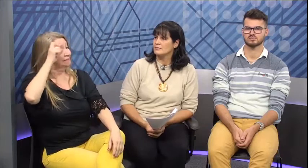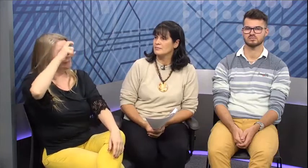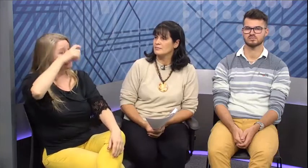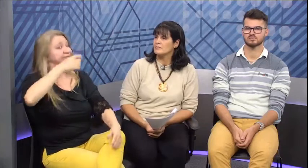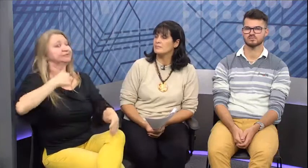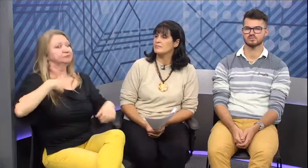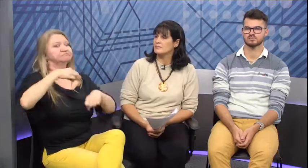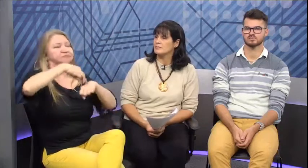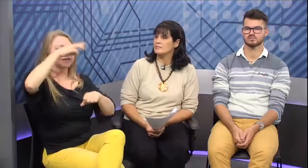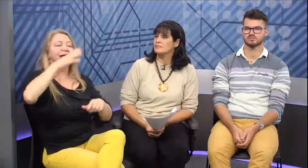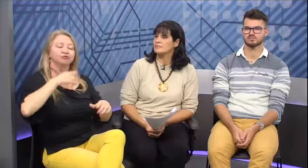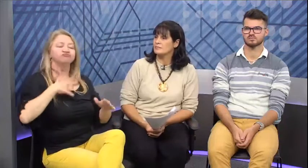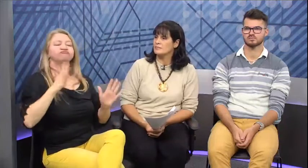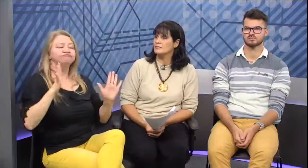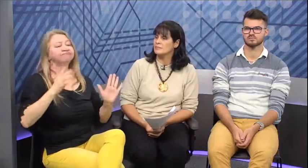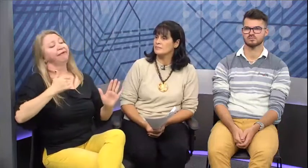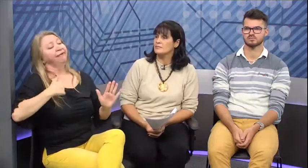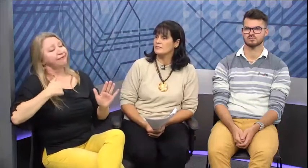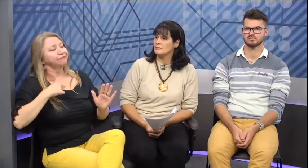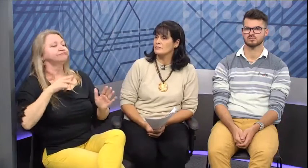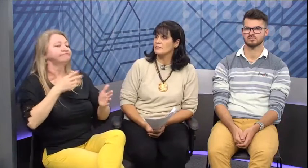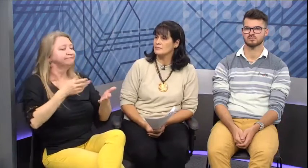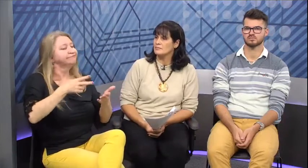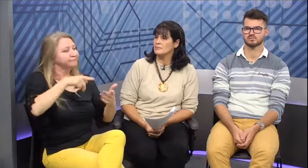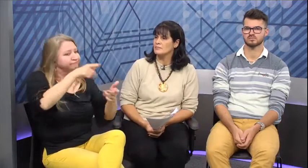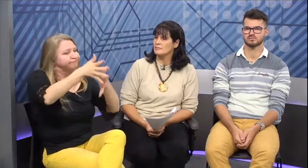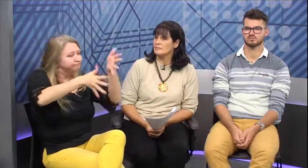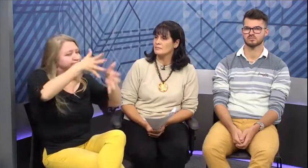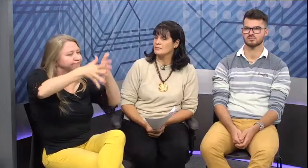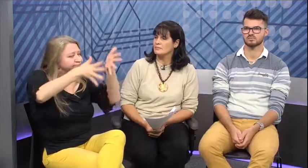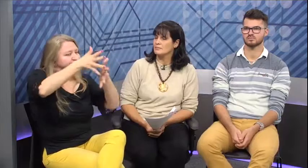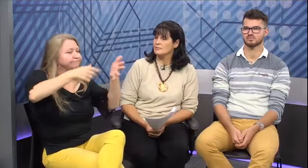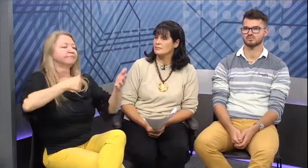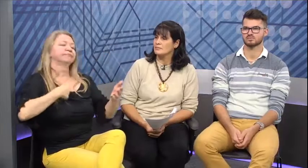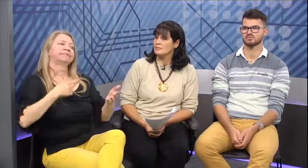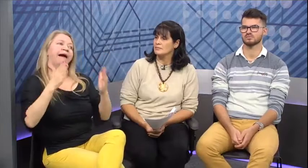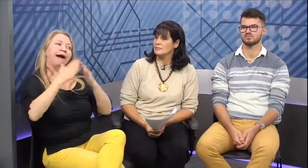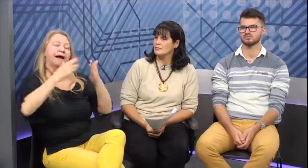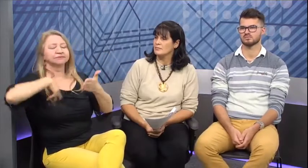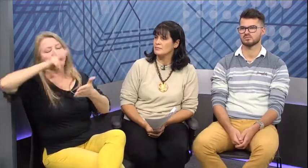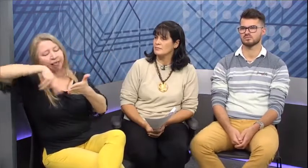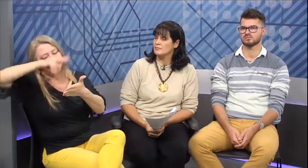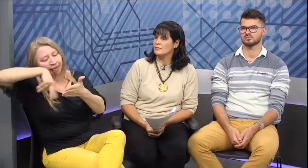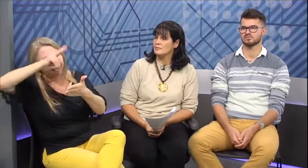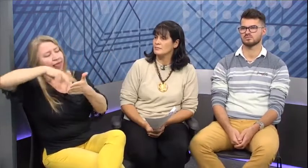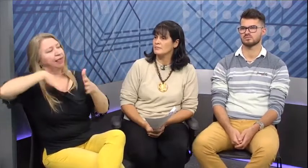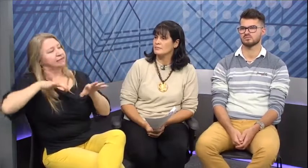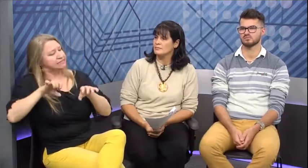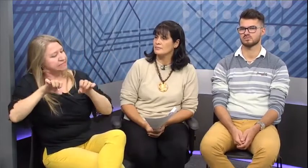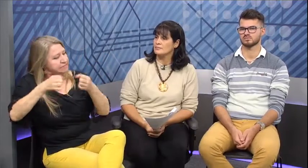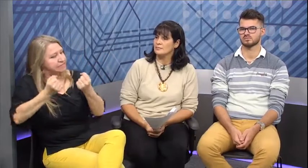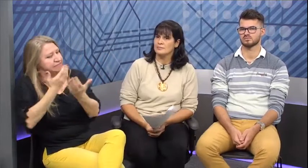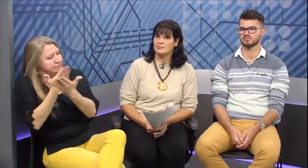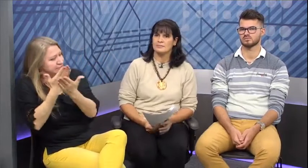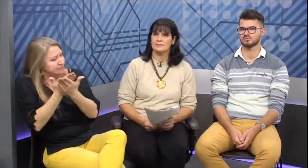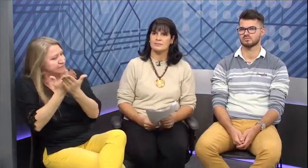no mestrado, para me acompanhar como intérprete. E aí nós fomos levando, mas eu chegava em casa, o trabalho ele